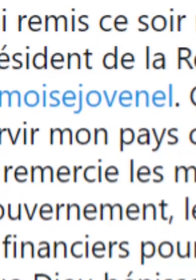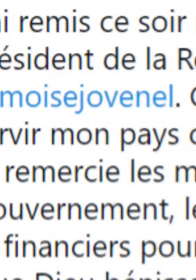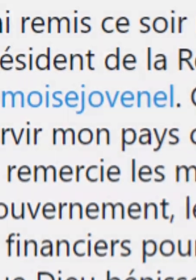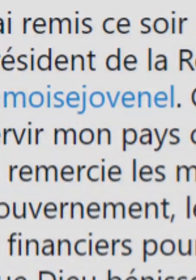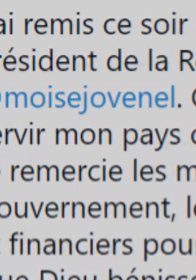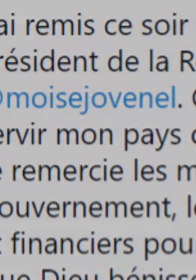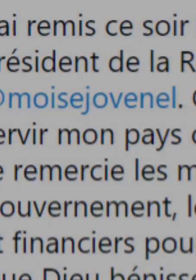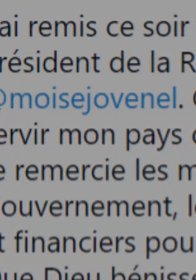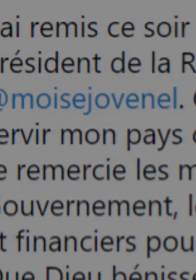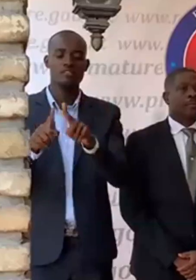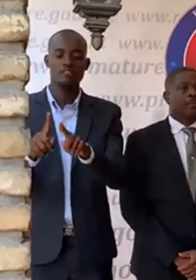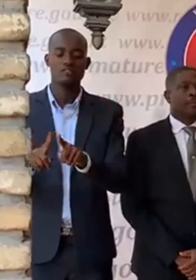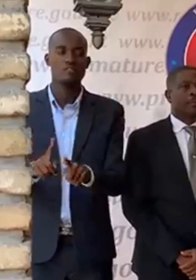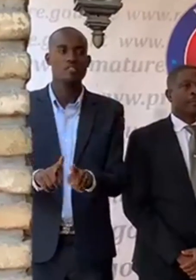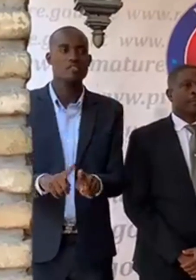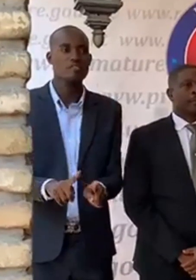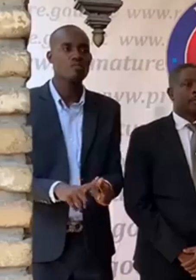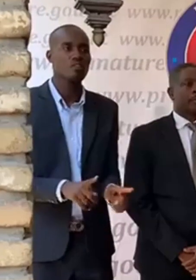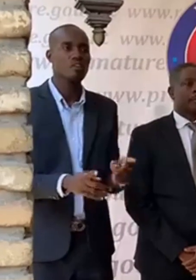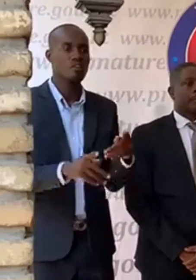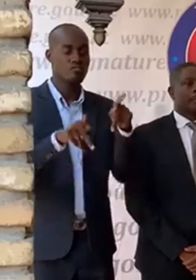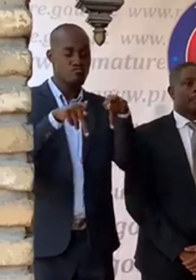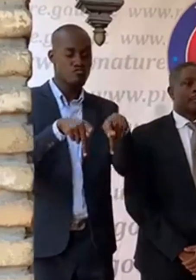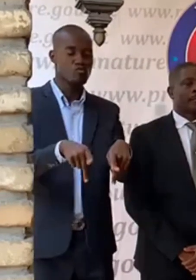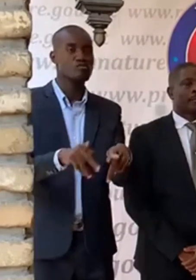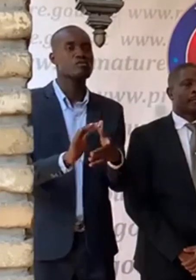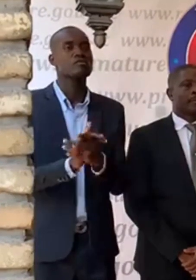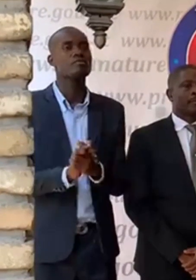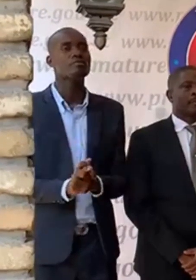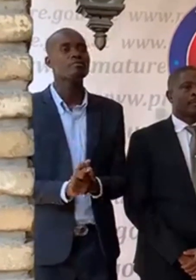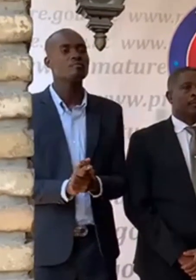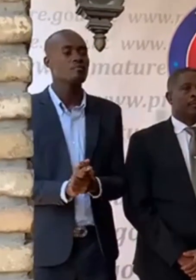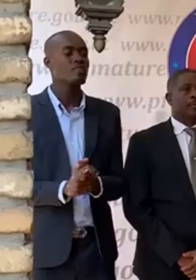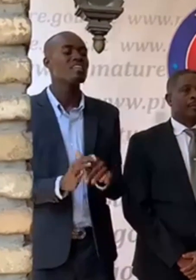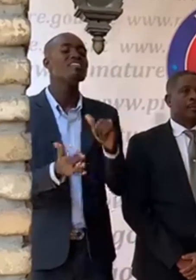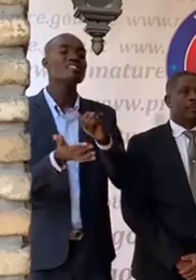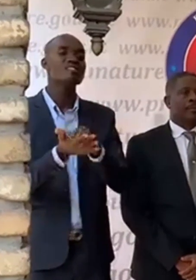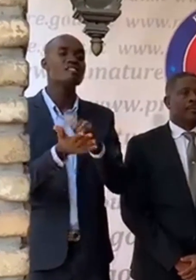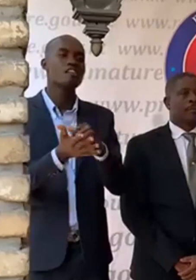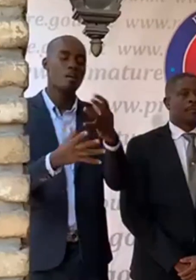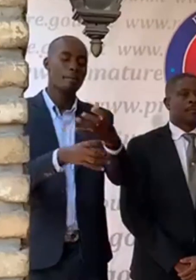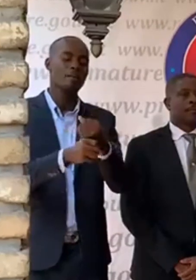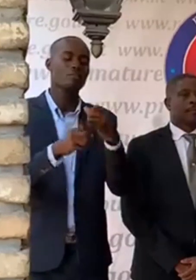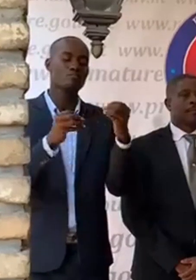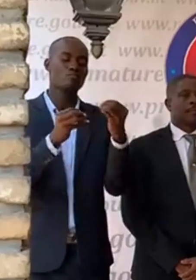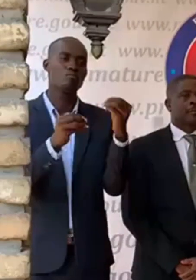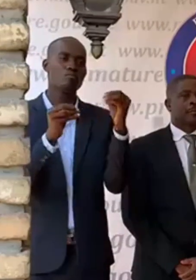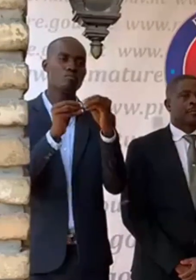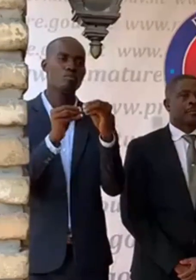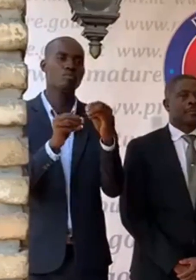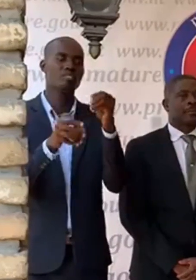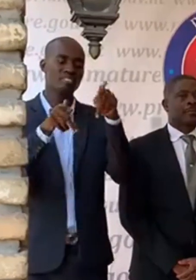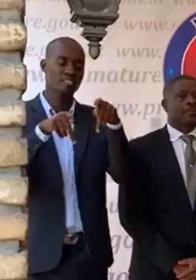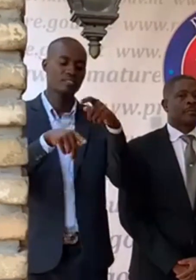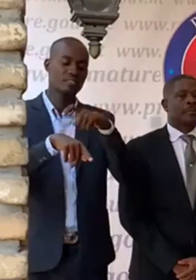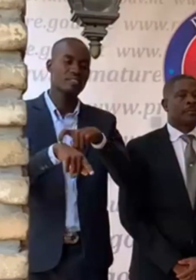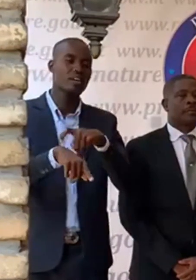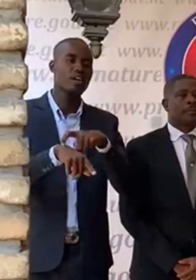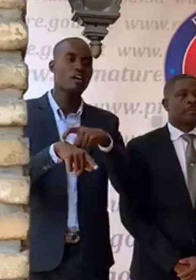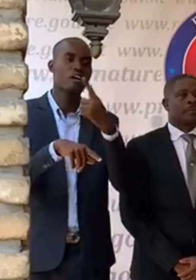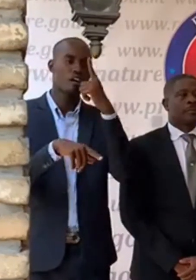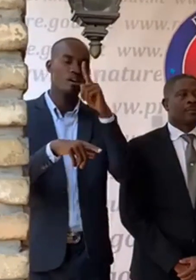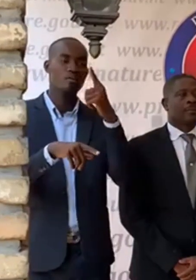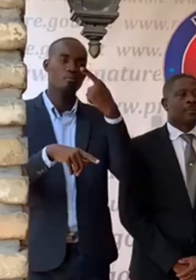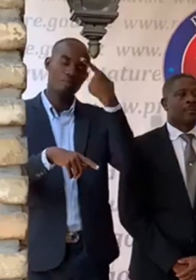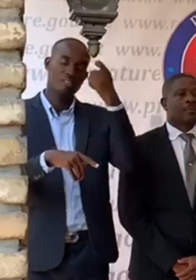dans douane. Il était tout sous kidnapping qui passe suspend à valer terrain. Il était tout non causé insécurité